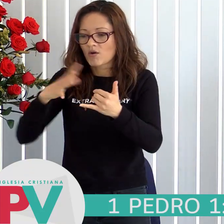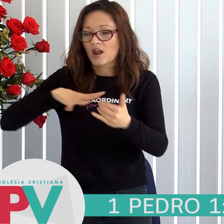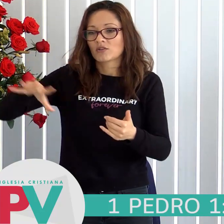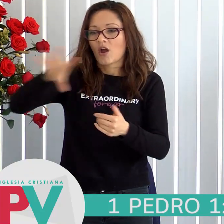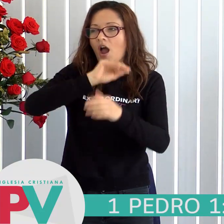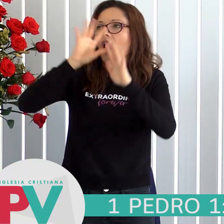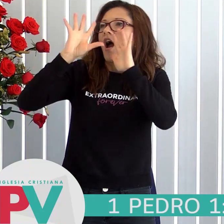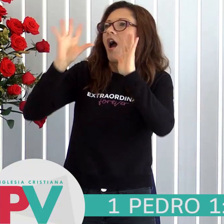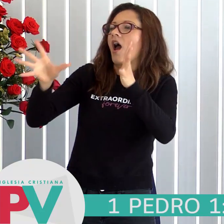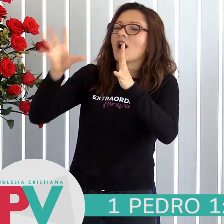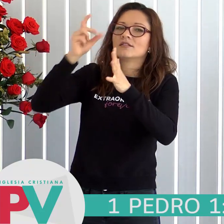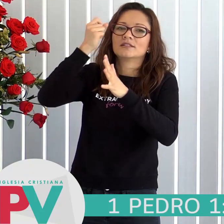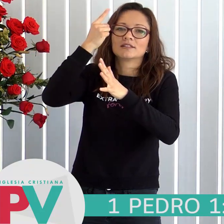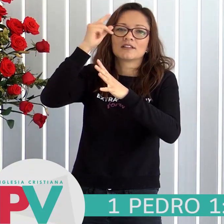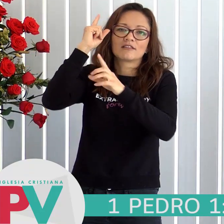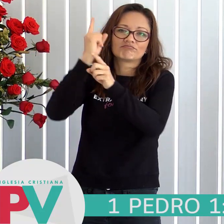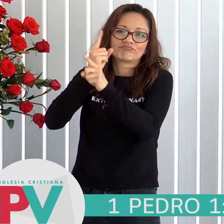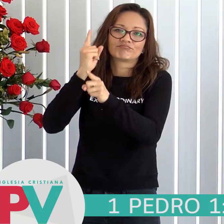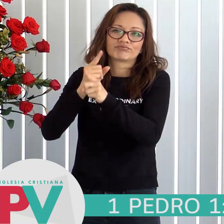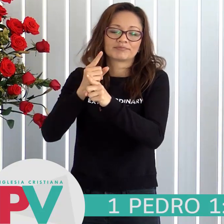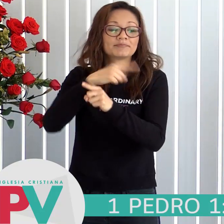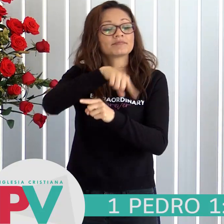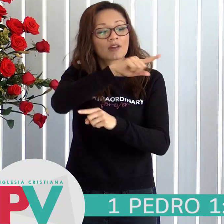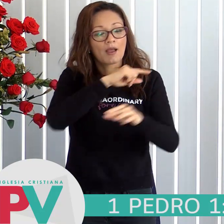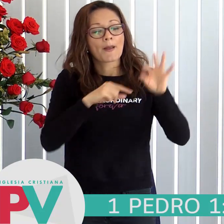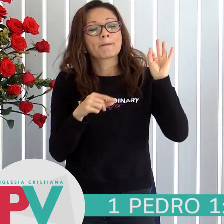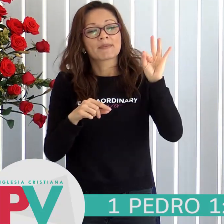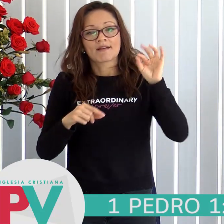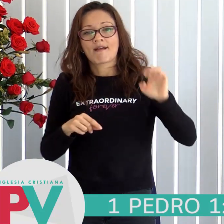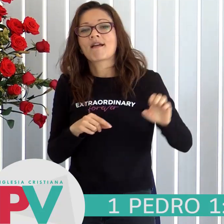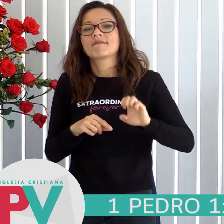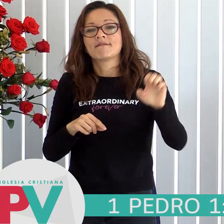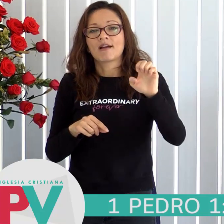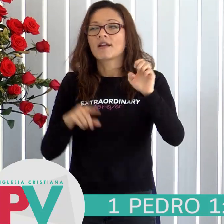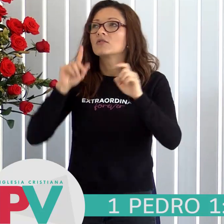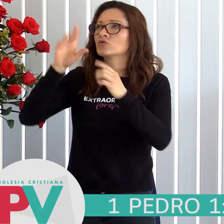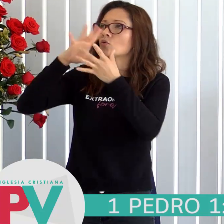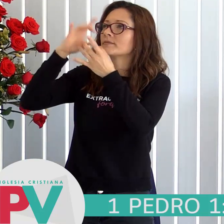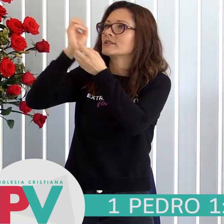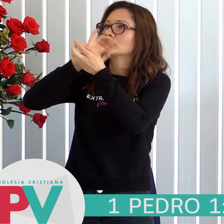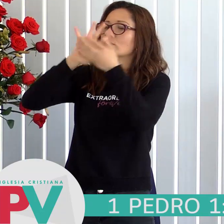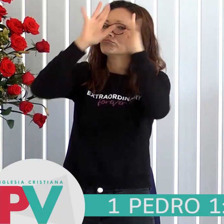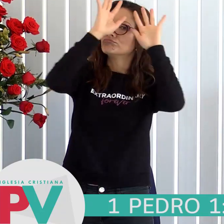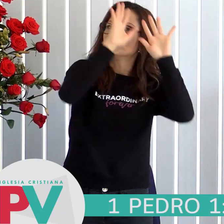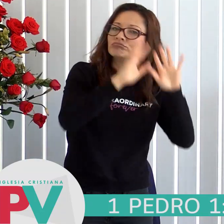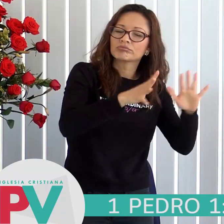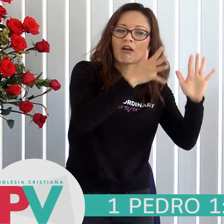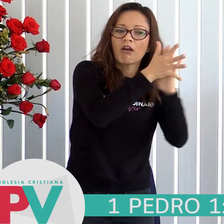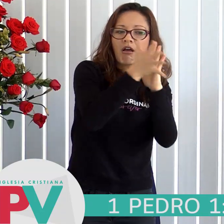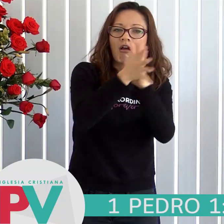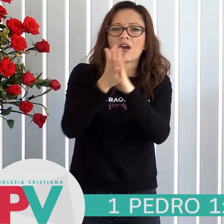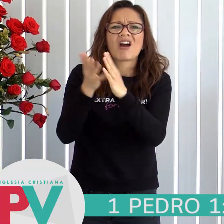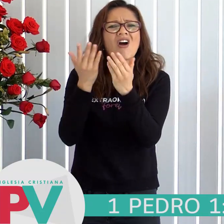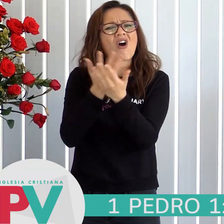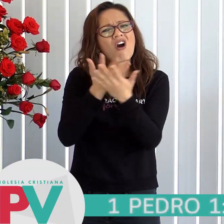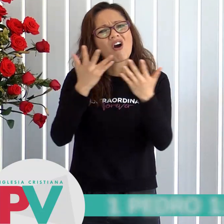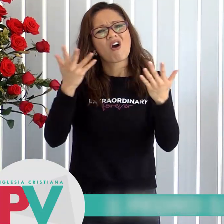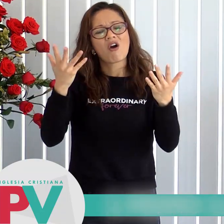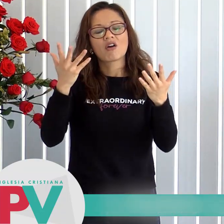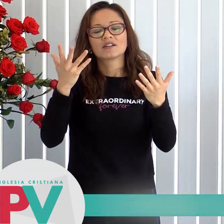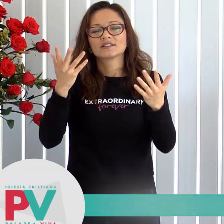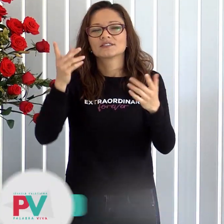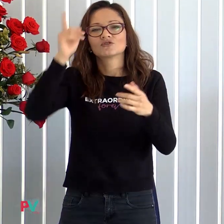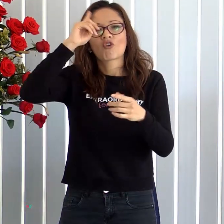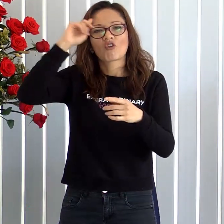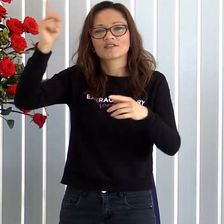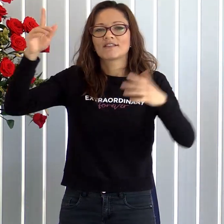han predicado el Evangelio por el Espíritu Santo enviado del cielo, cosas en las cuales anhelan